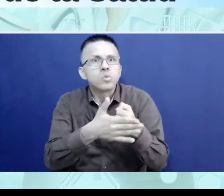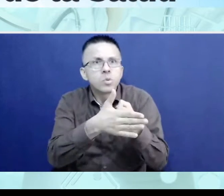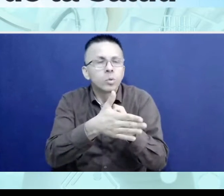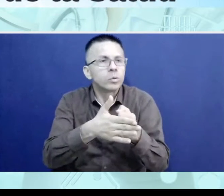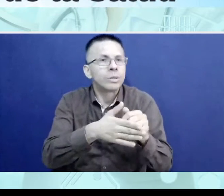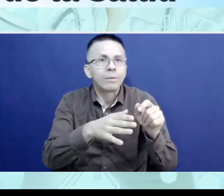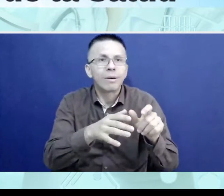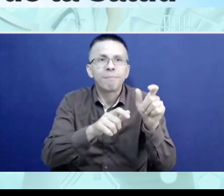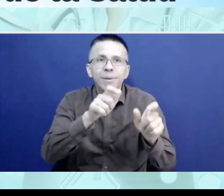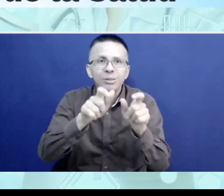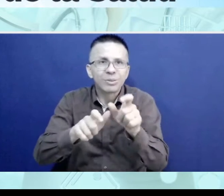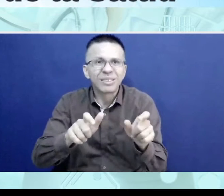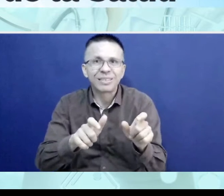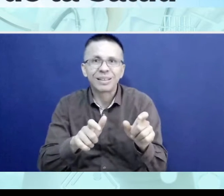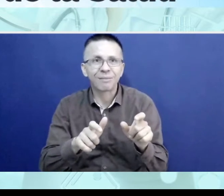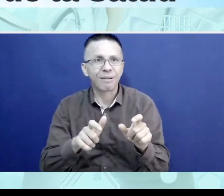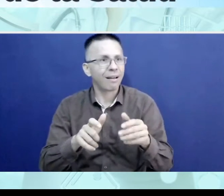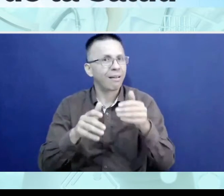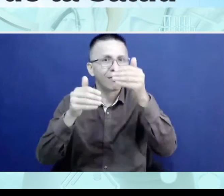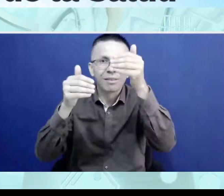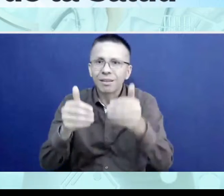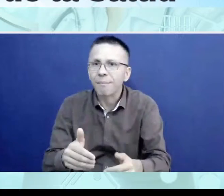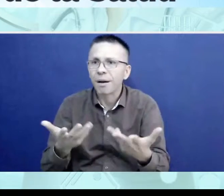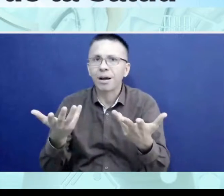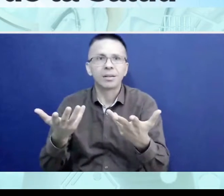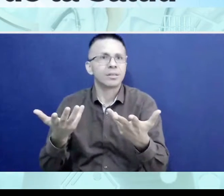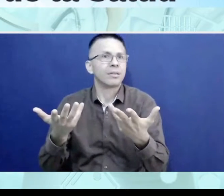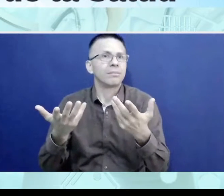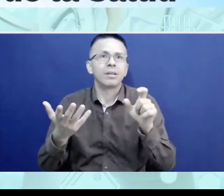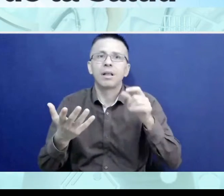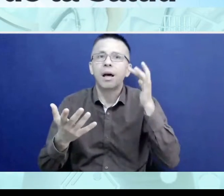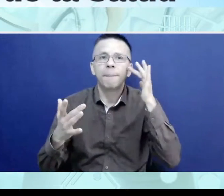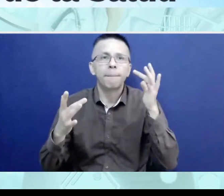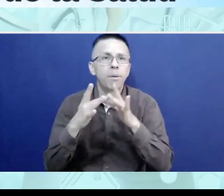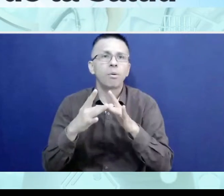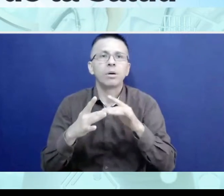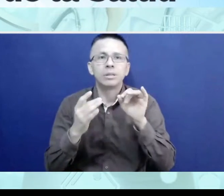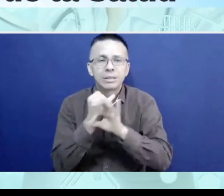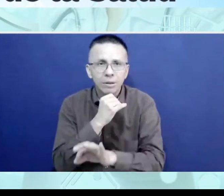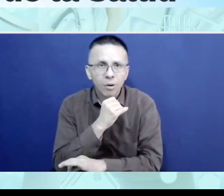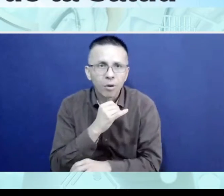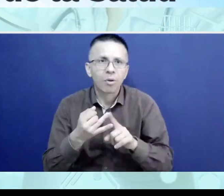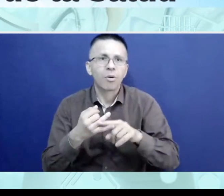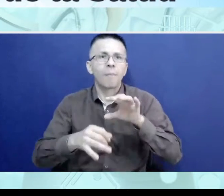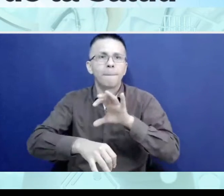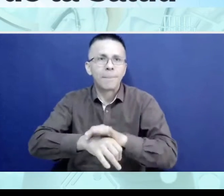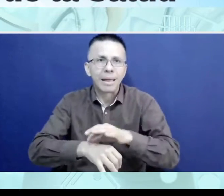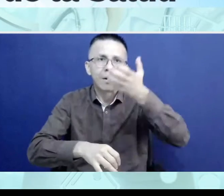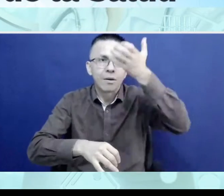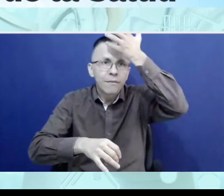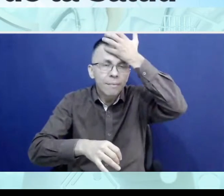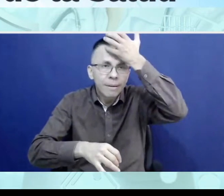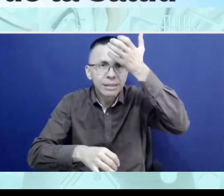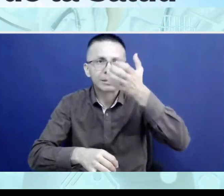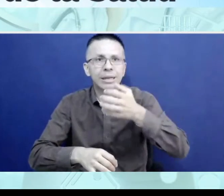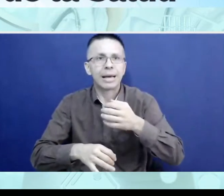de todo este grupo de personas que tienen este tipo de discapacidad, psicólogos, médicos, enfermeras, fisioterapeutas, todo para poder garantizar el